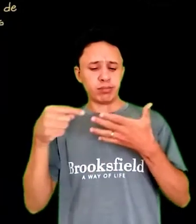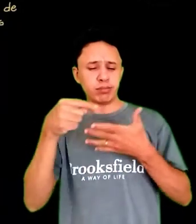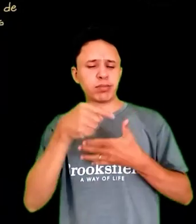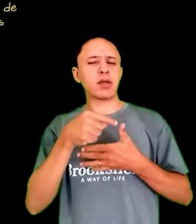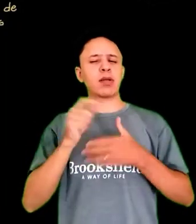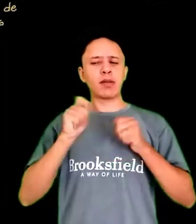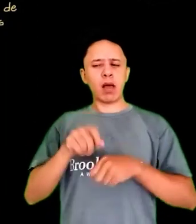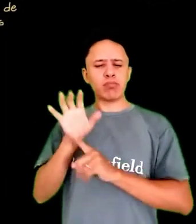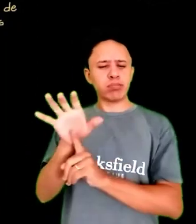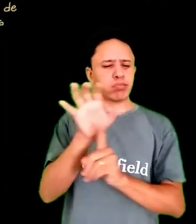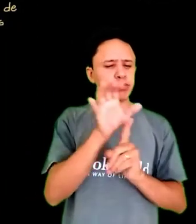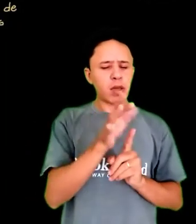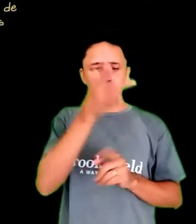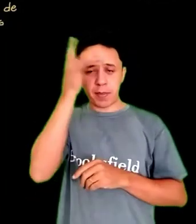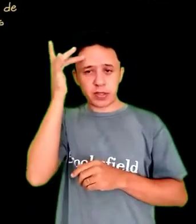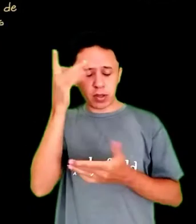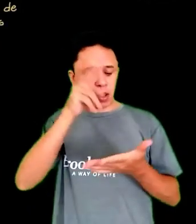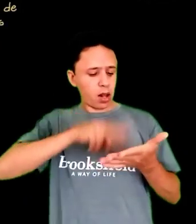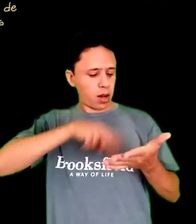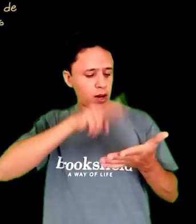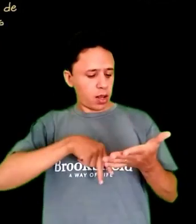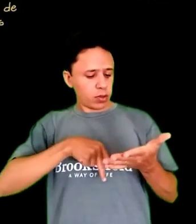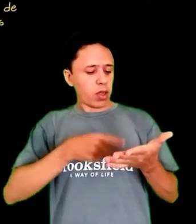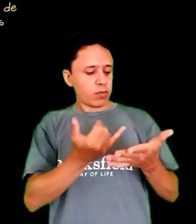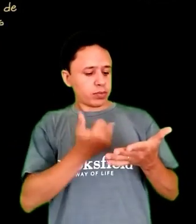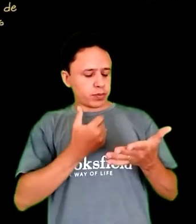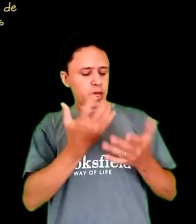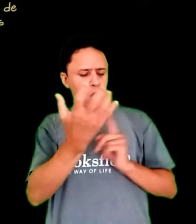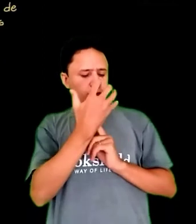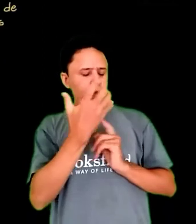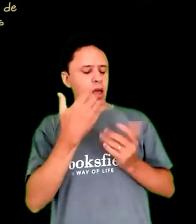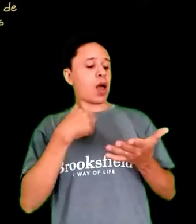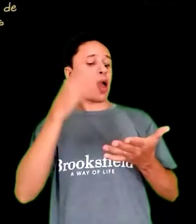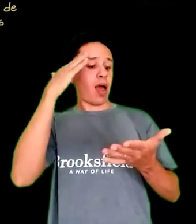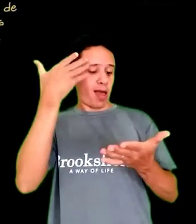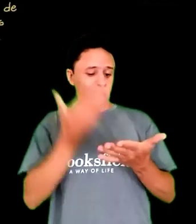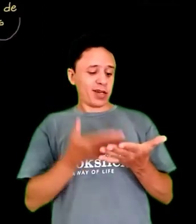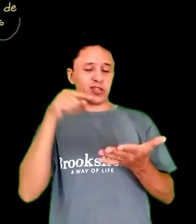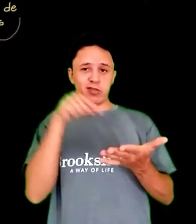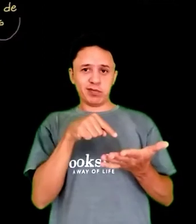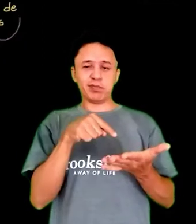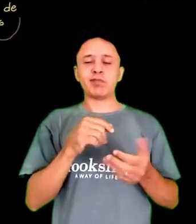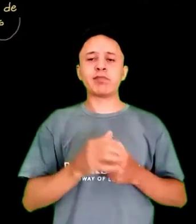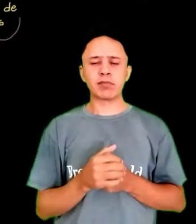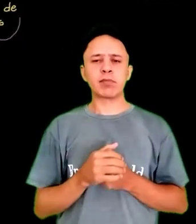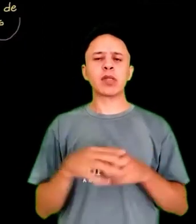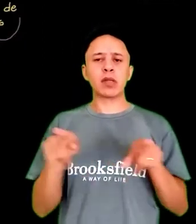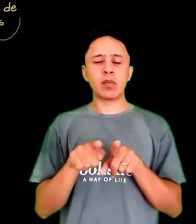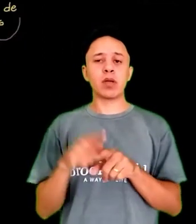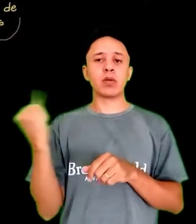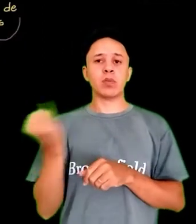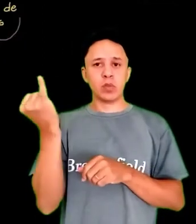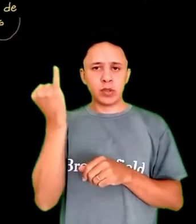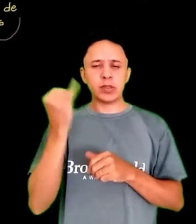com eles que nós iremos convencer quem está lendo o nosso artigo sobre aquilo que a gente acha. Por último, e